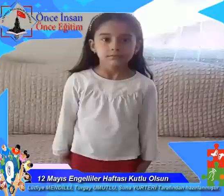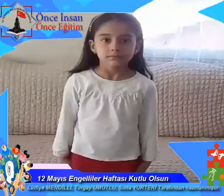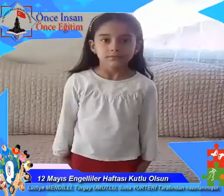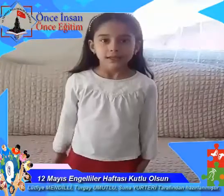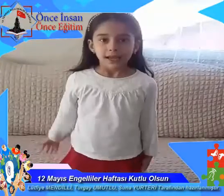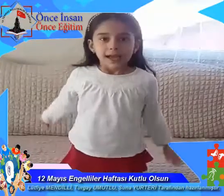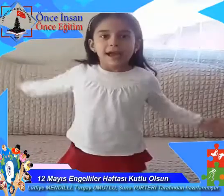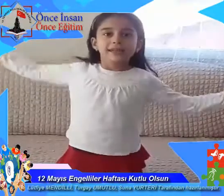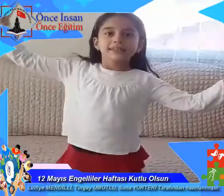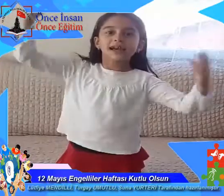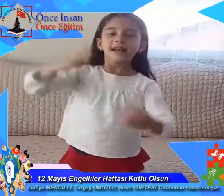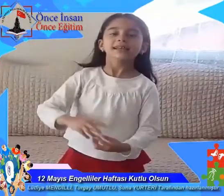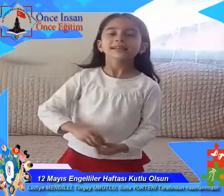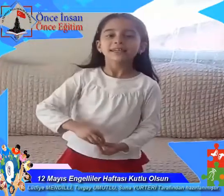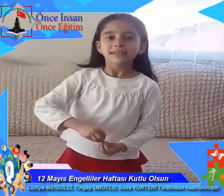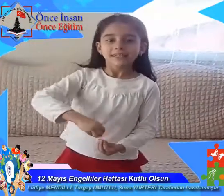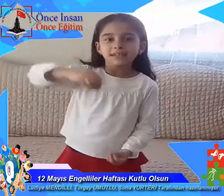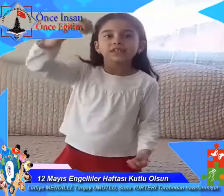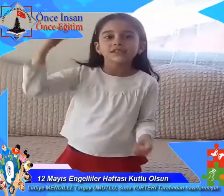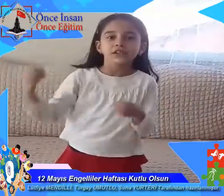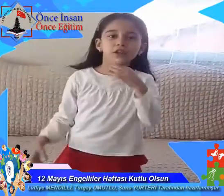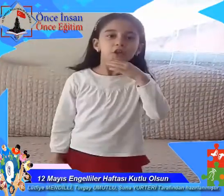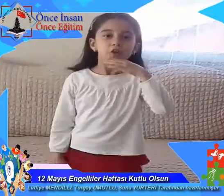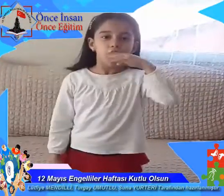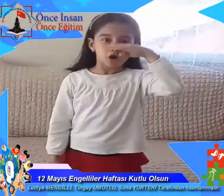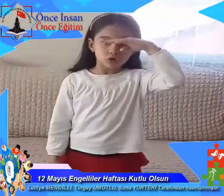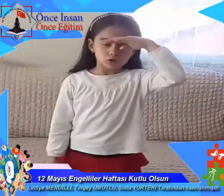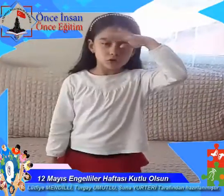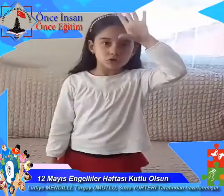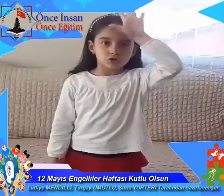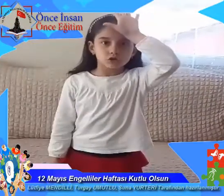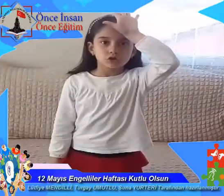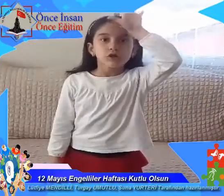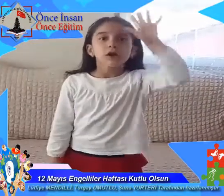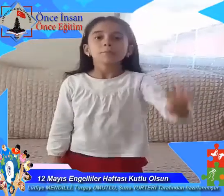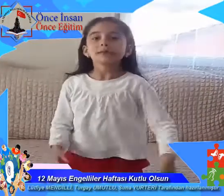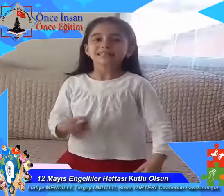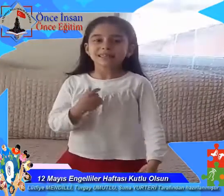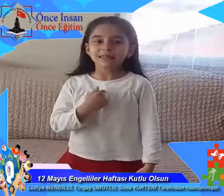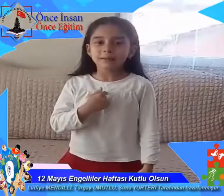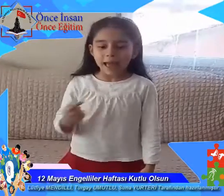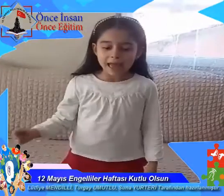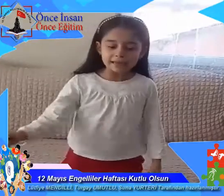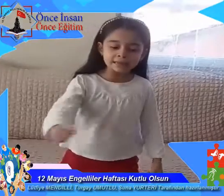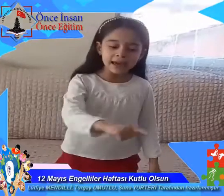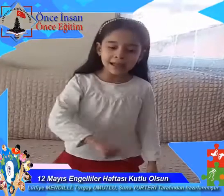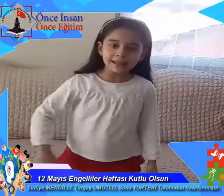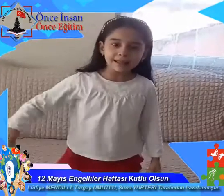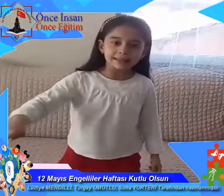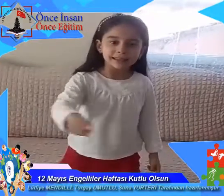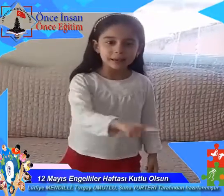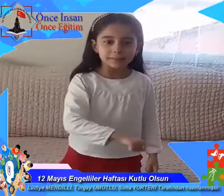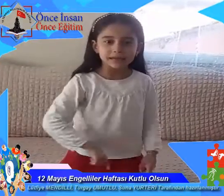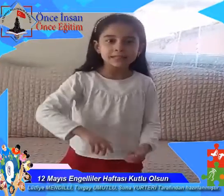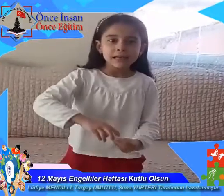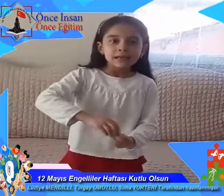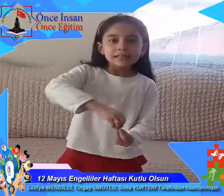mümkün. Engelli kişi yoktur. Bizim engellediğimiz